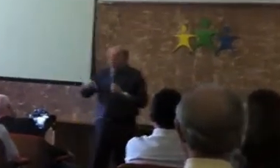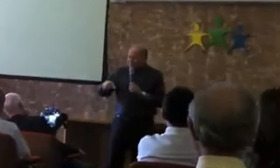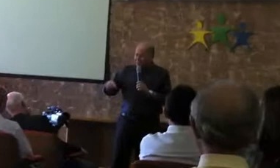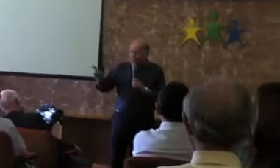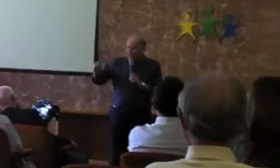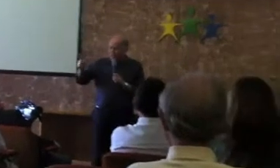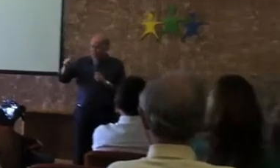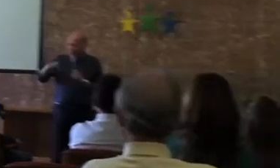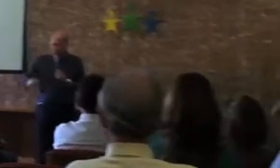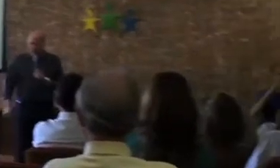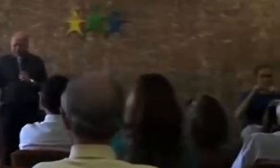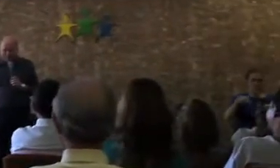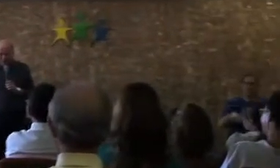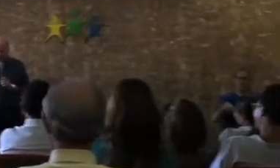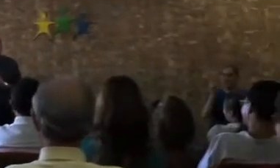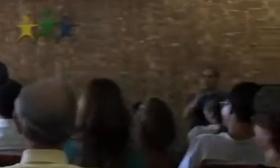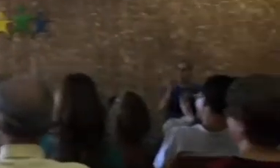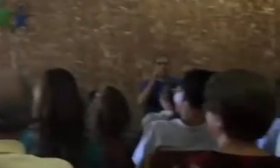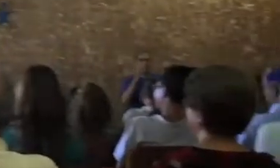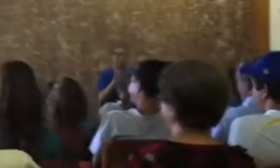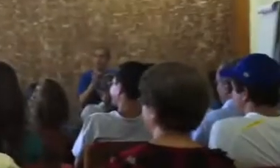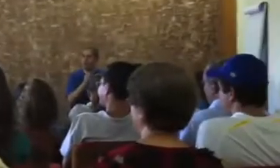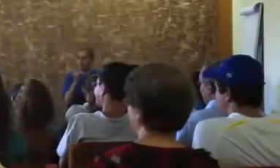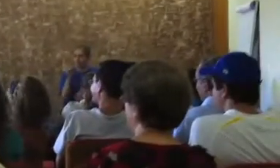A igreja aqui não é mais pobre.